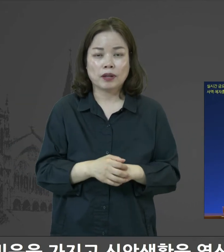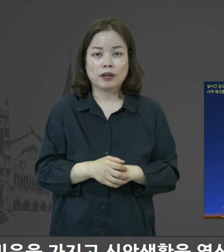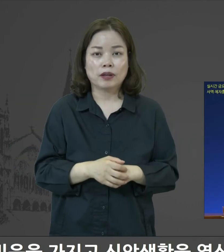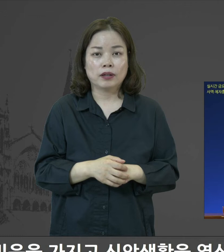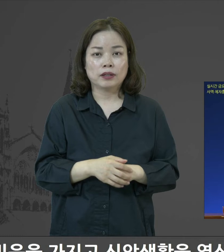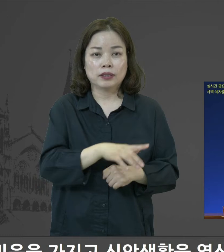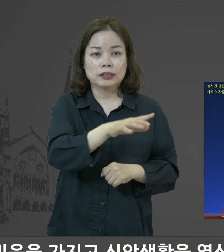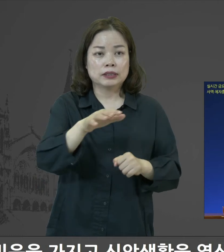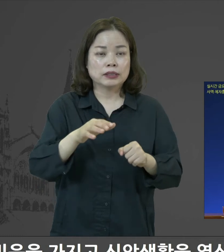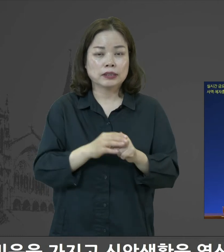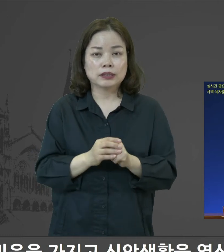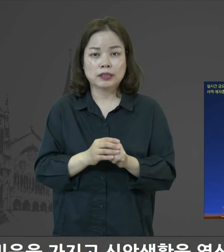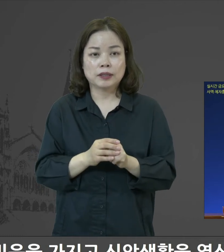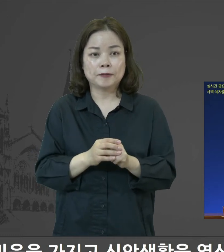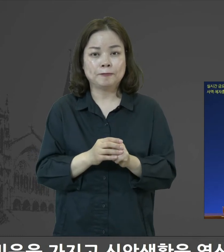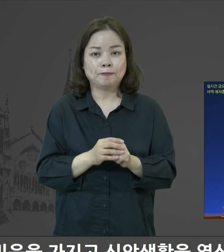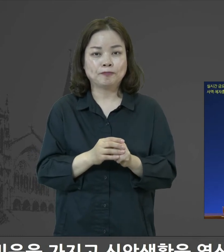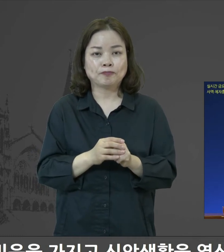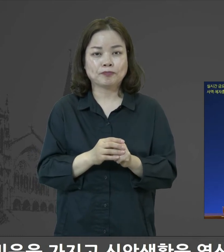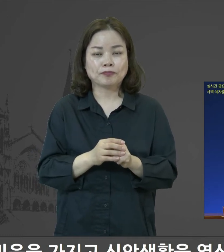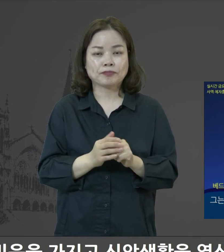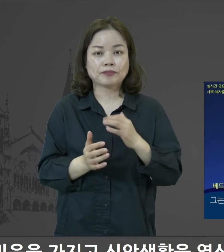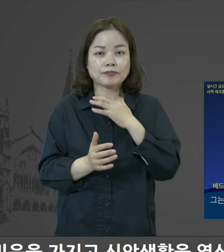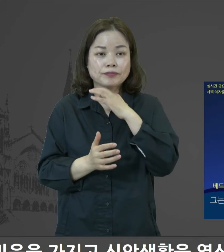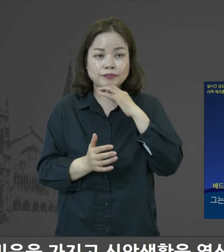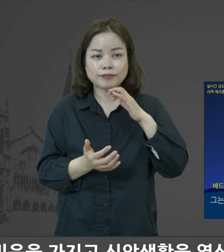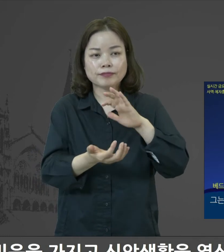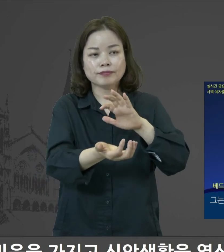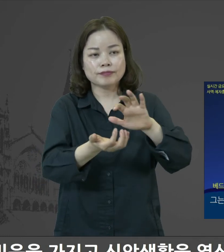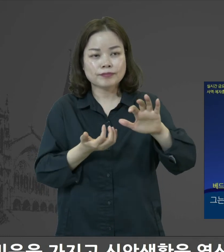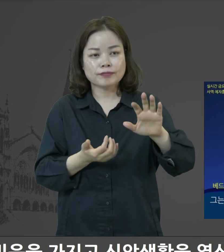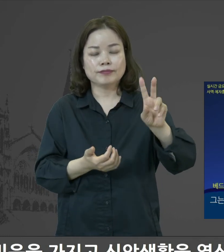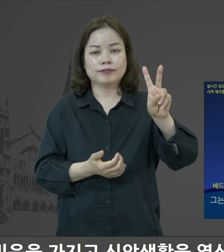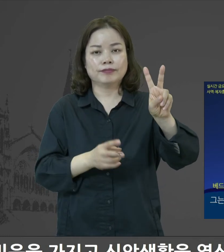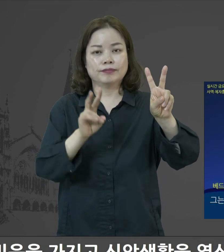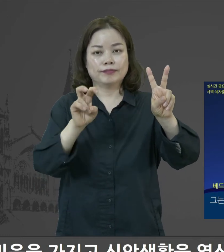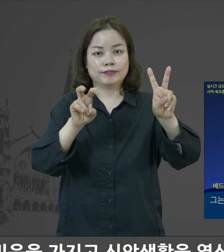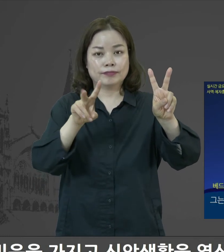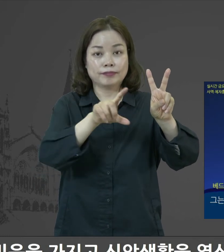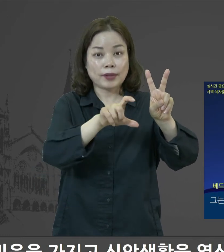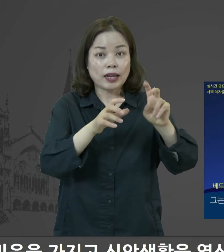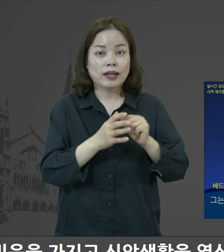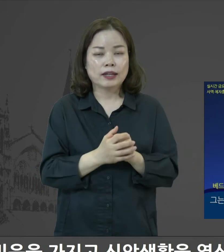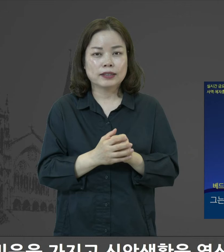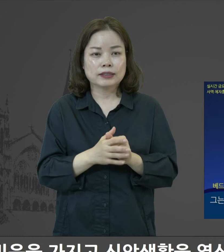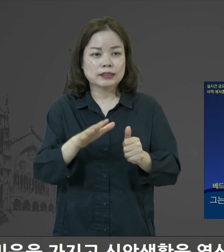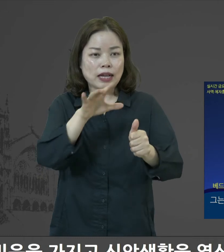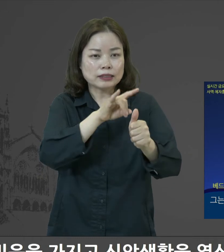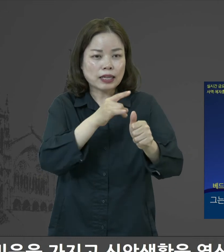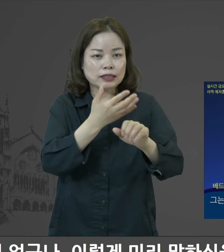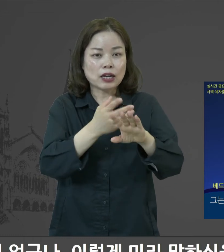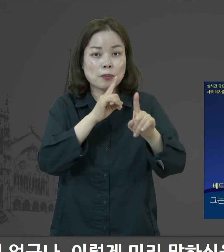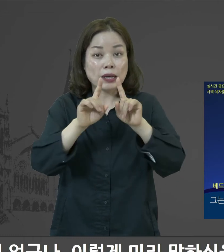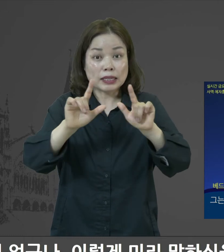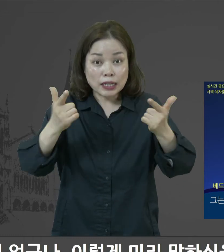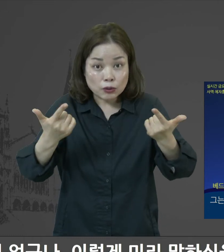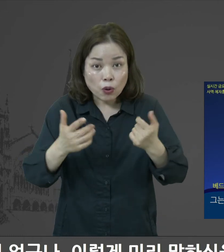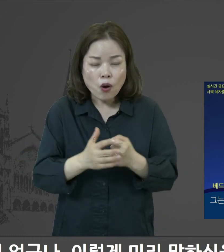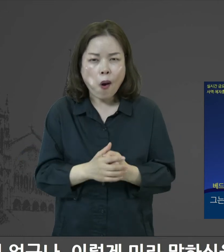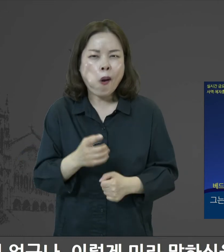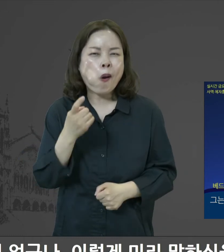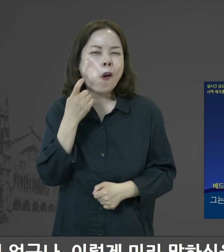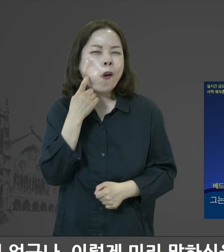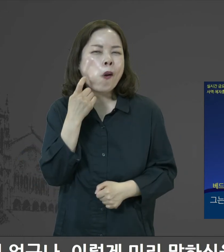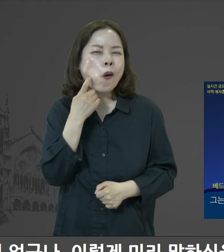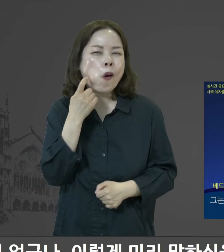베드로전서 2장 22절을 보십시다. 자막으로 보겠습니다. 간사함에 대한 얘기가 나와요. 간사함이라고 표현이 안 되어 있습니다. 다른 단어로 되어 있습니다. 여기 이제